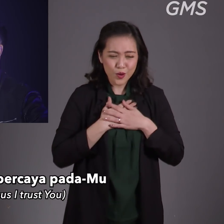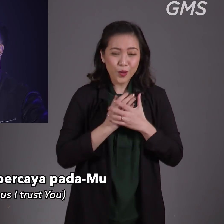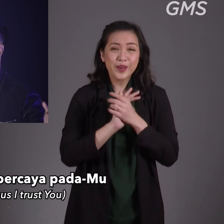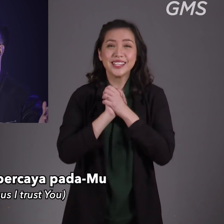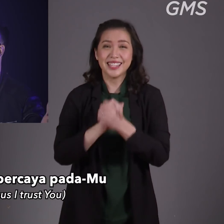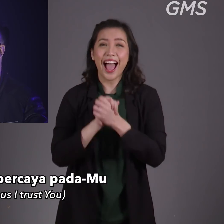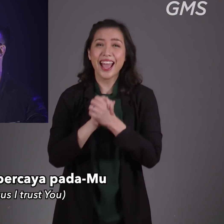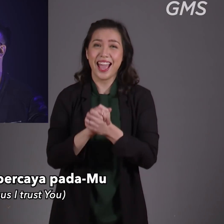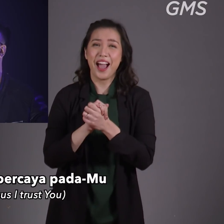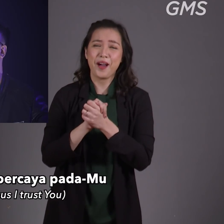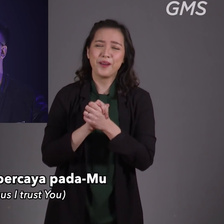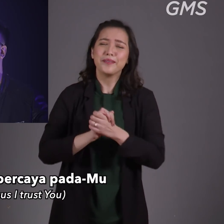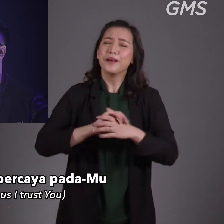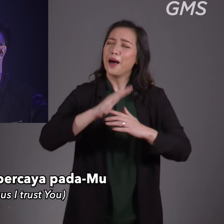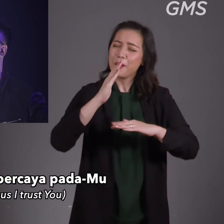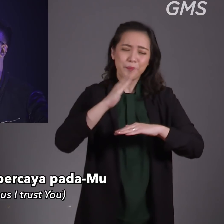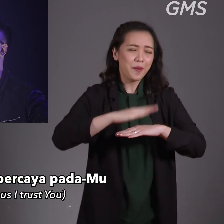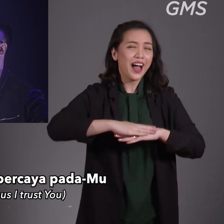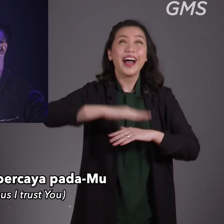Yesus, ku percaya